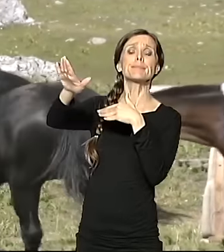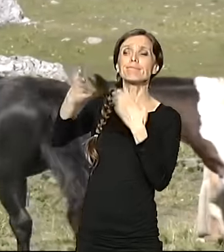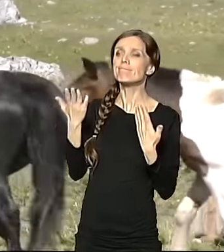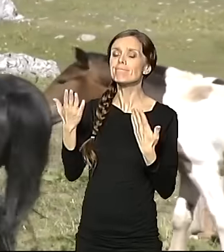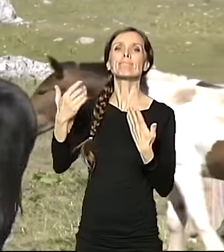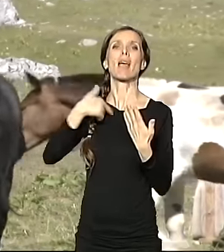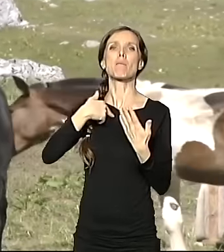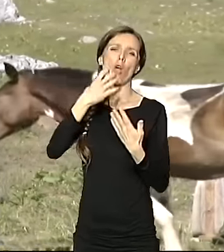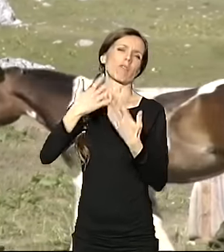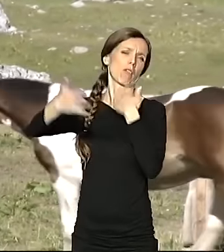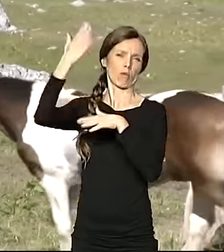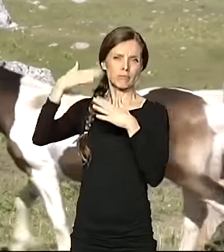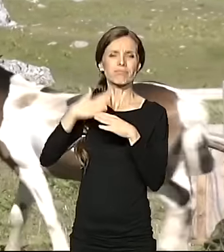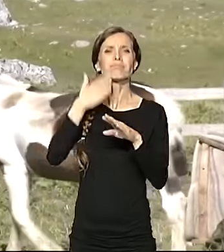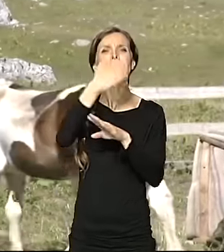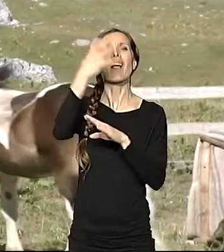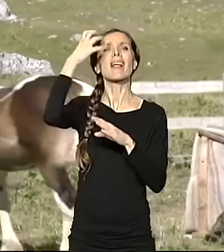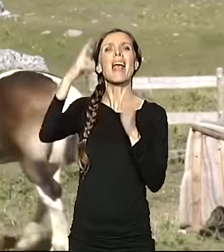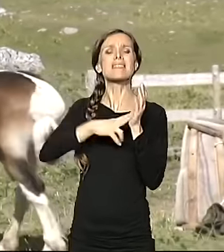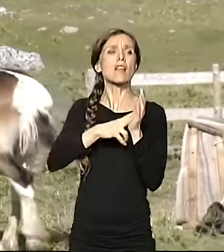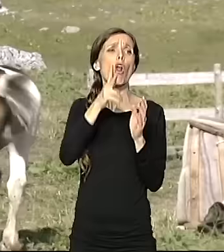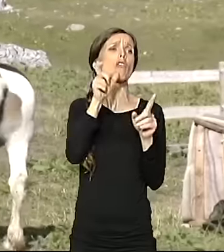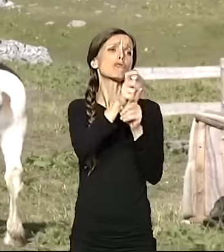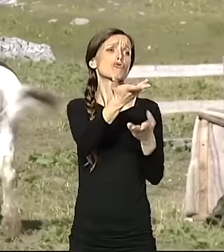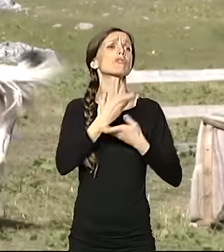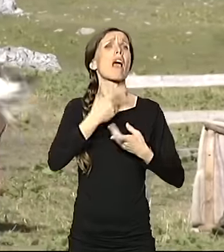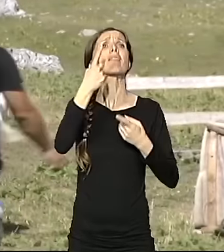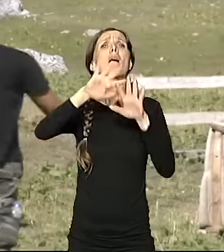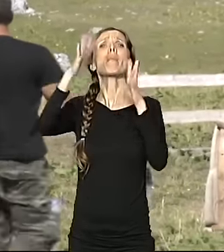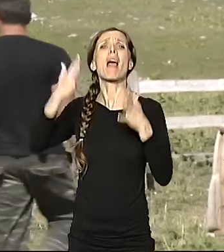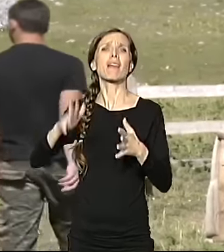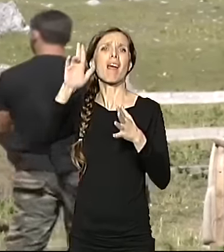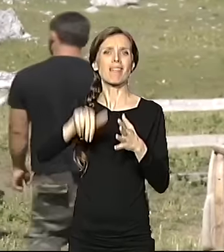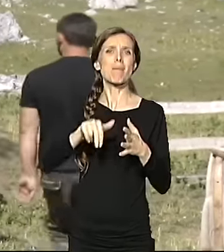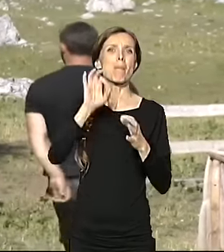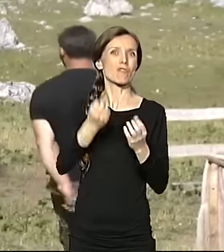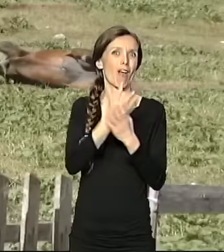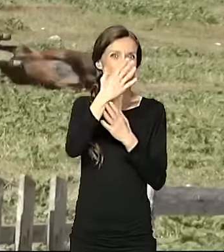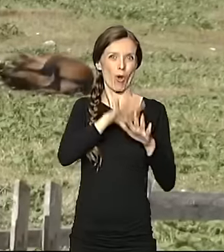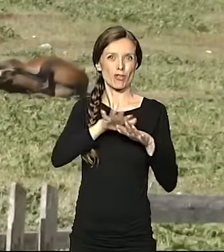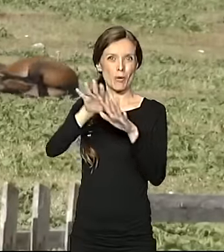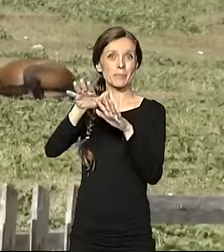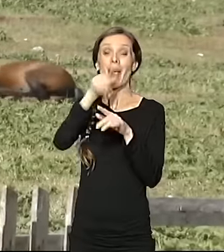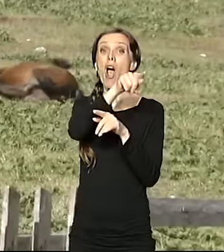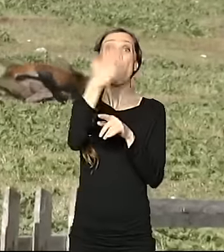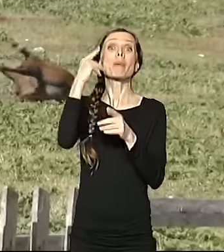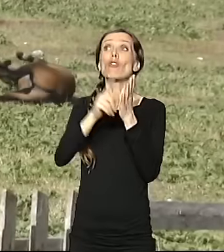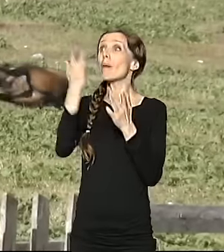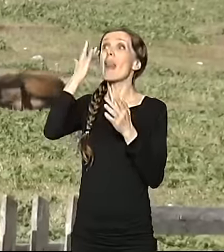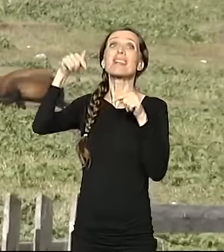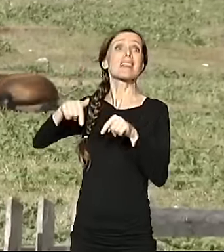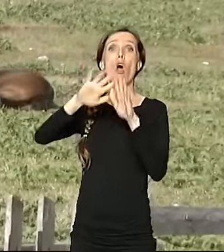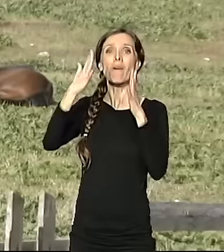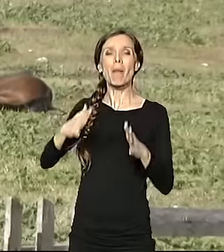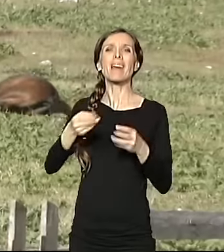kod knjaza Nikole da traže planinu i on im je, ne znajući za ovu planinu, dao Sinjajvinu.